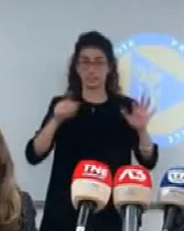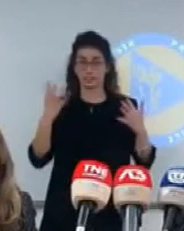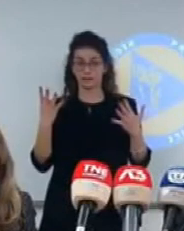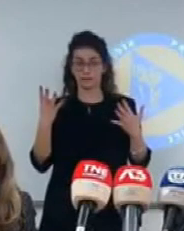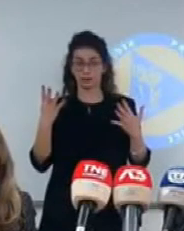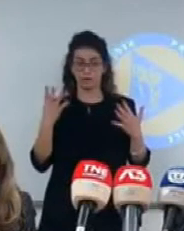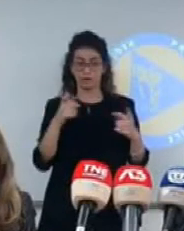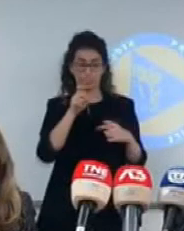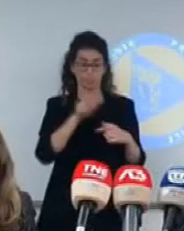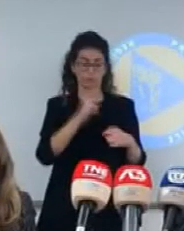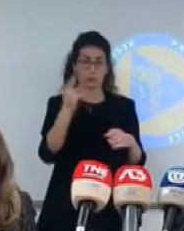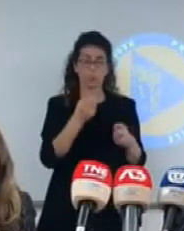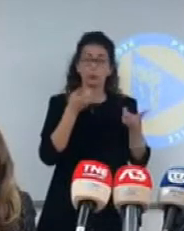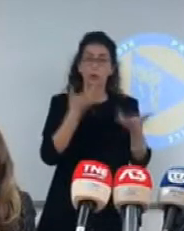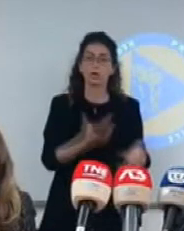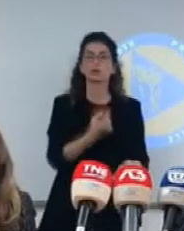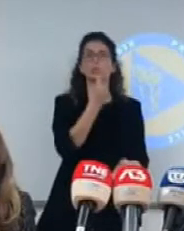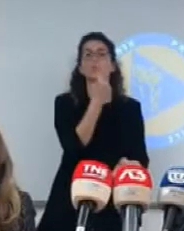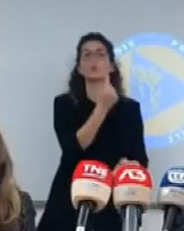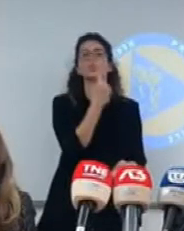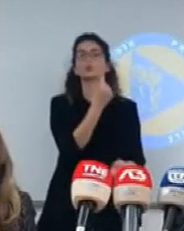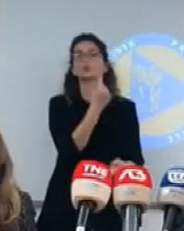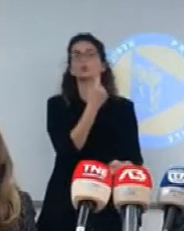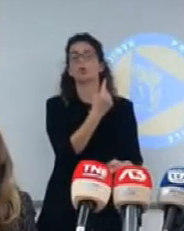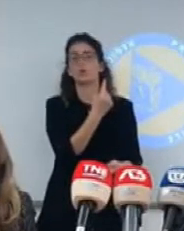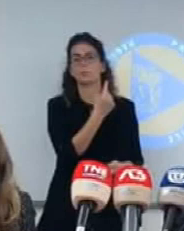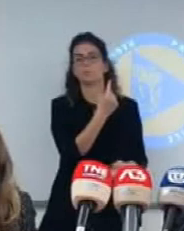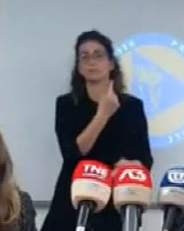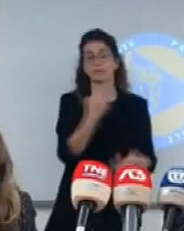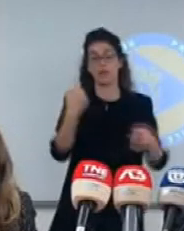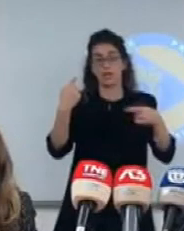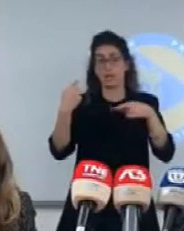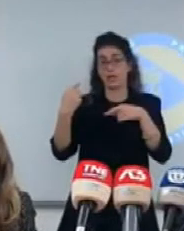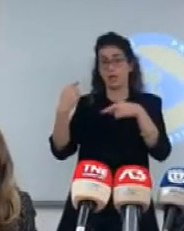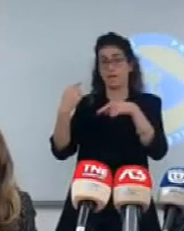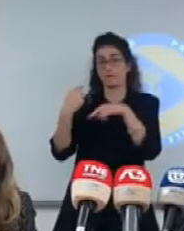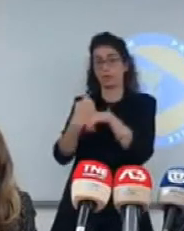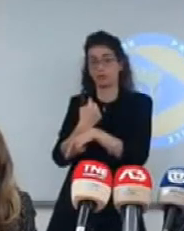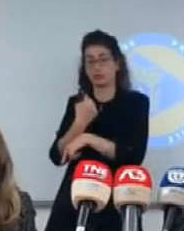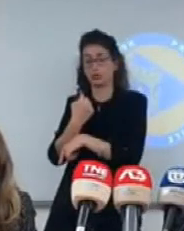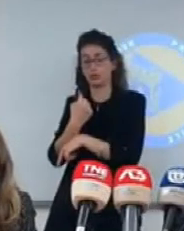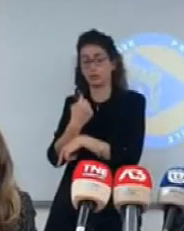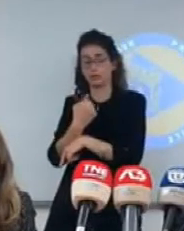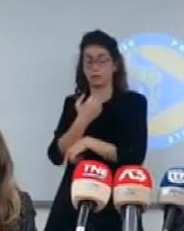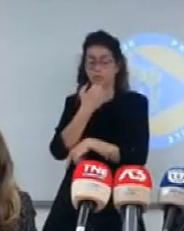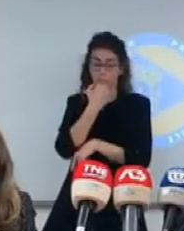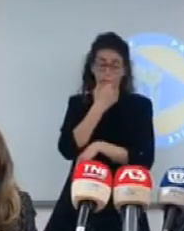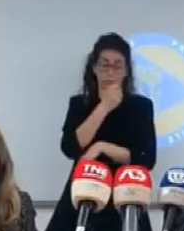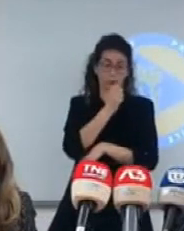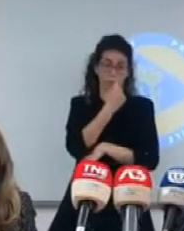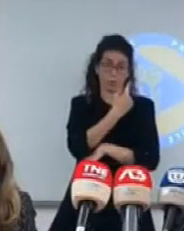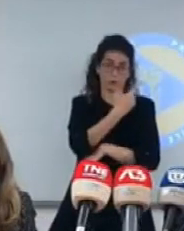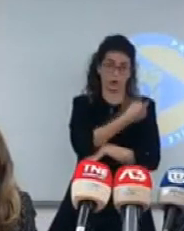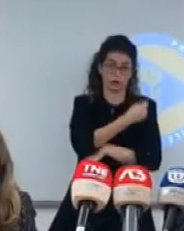solo paziente con cori contro 27 sull'annunciato è vaccinato contro